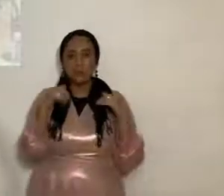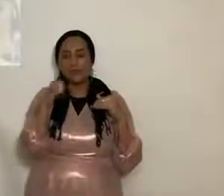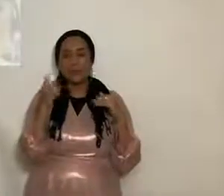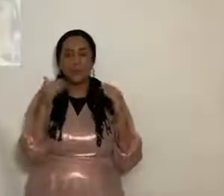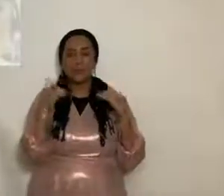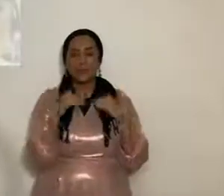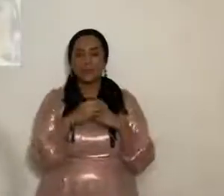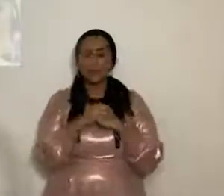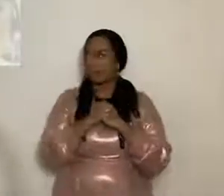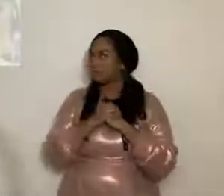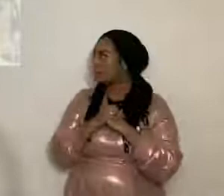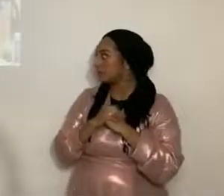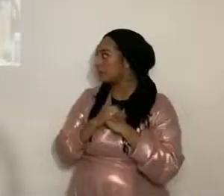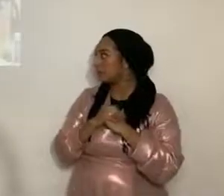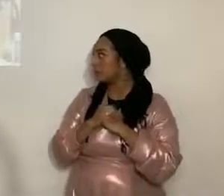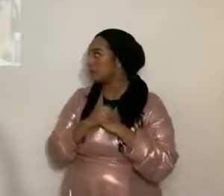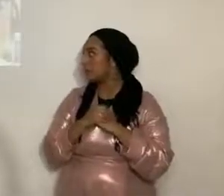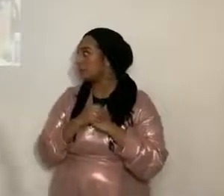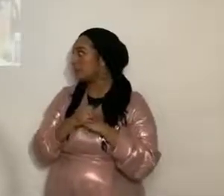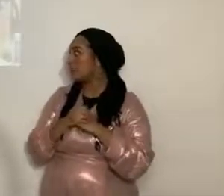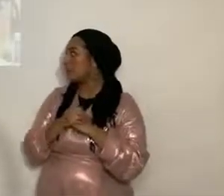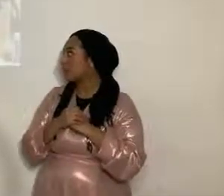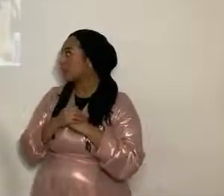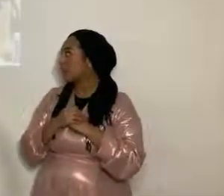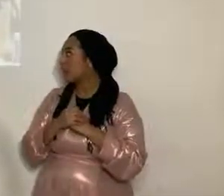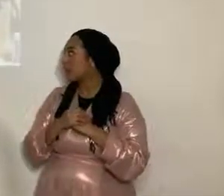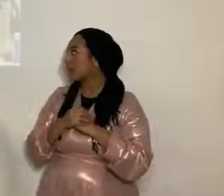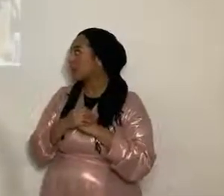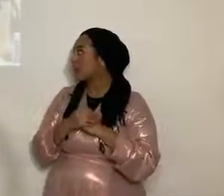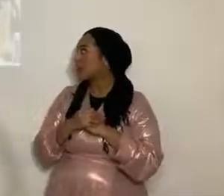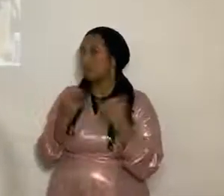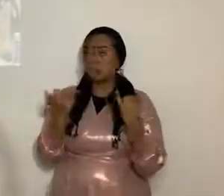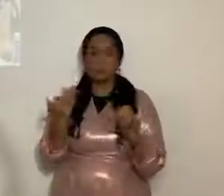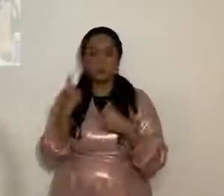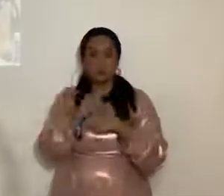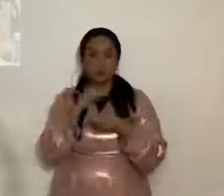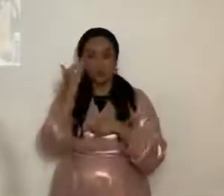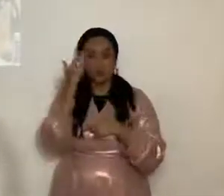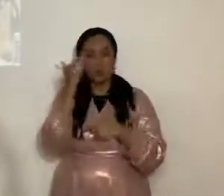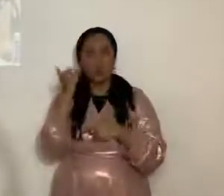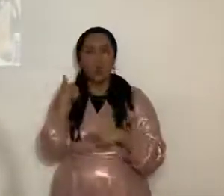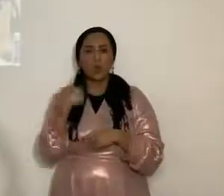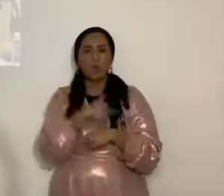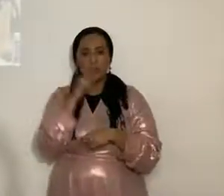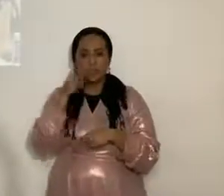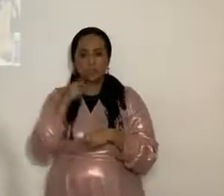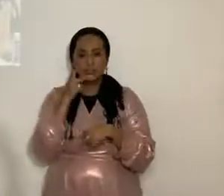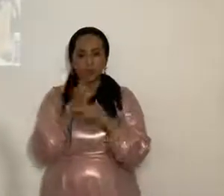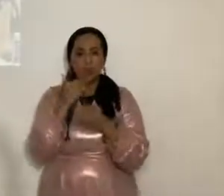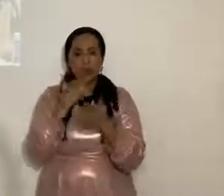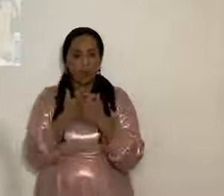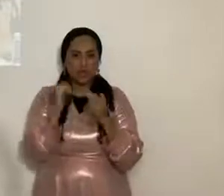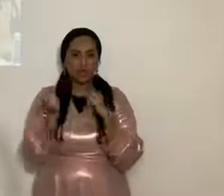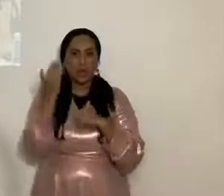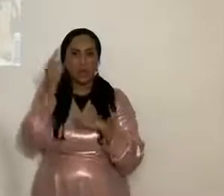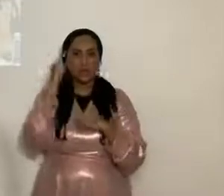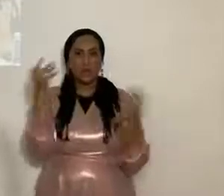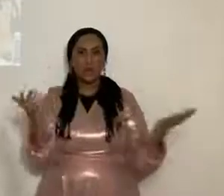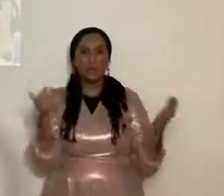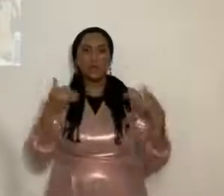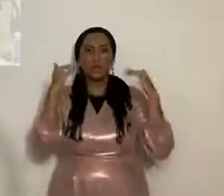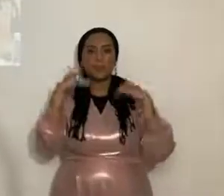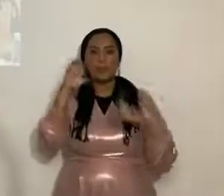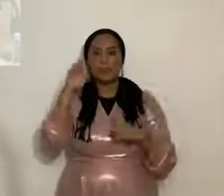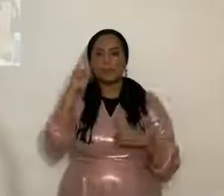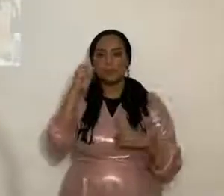punto, amados aquí. ¿Por qué debemos guardar bien el Shabbat? Hoy es Shabbat. ¿Por qué debemos guardar bien el Shabbat? Vamos